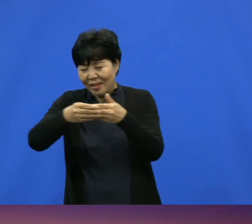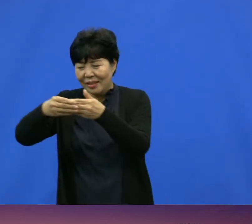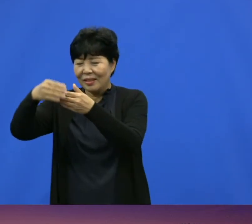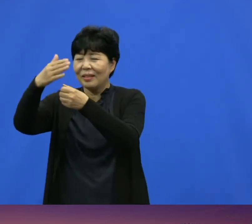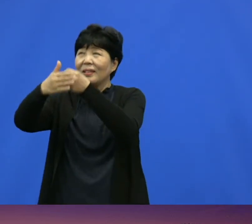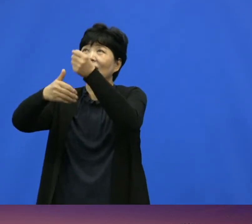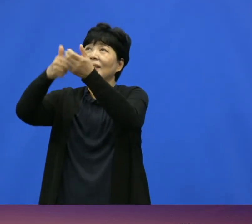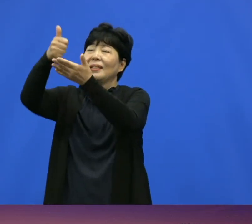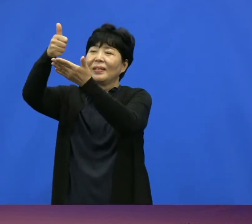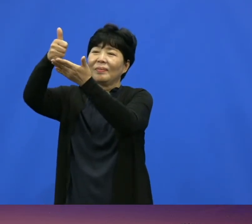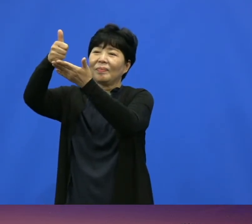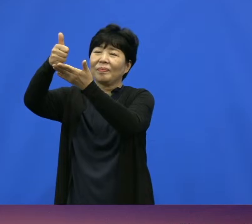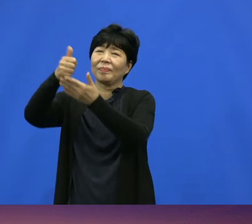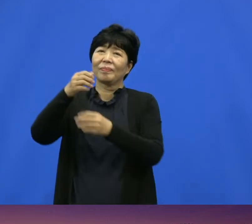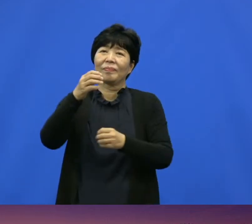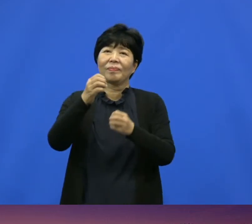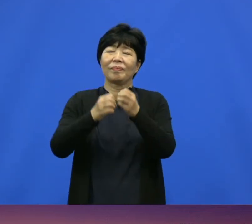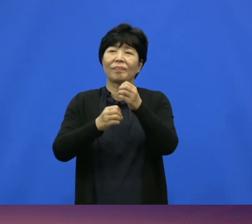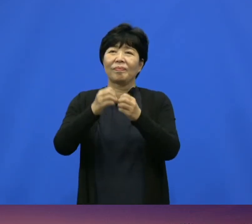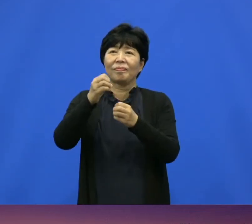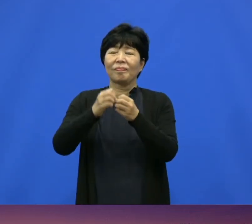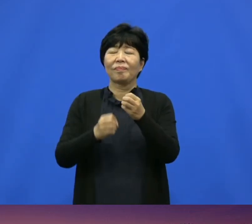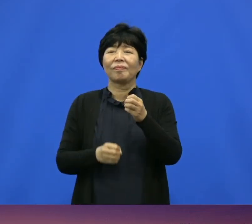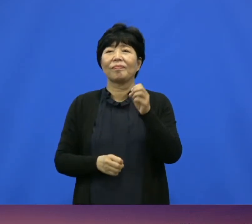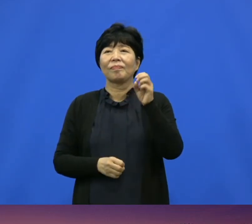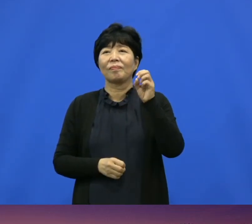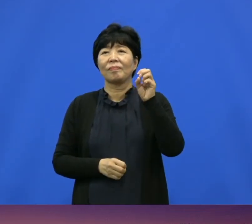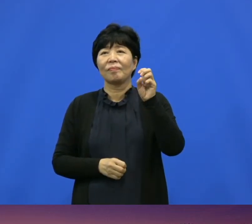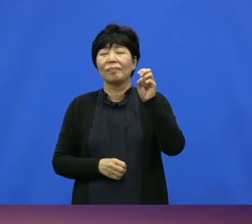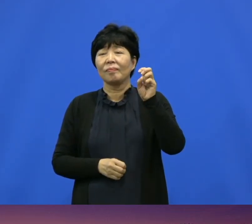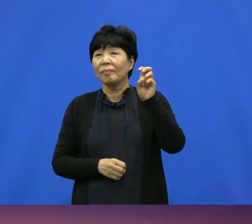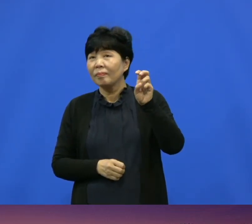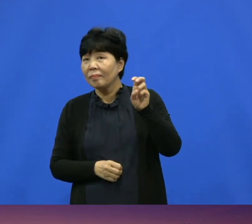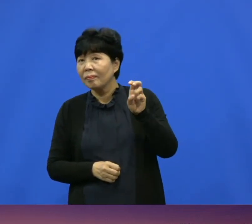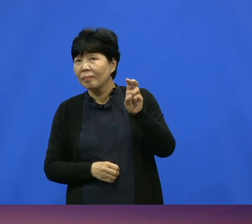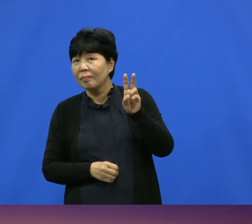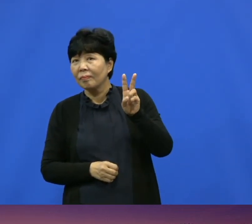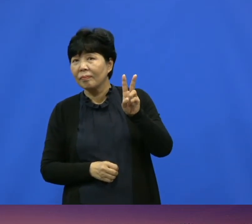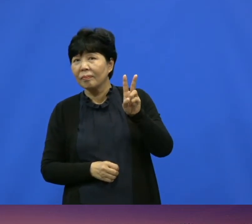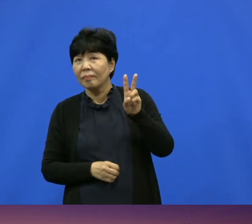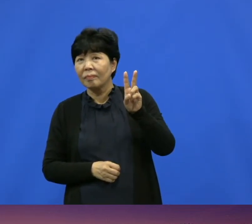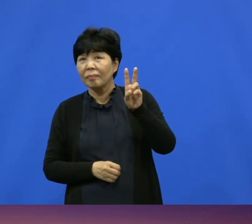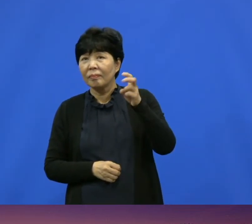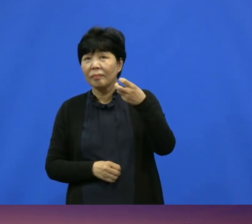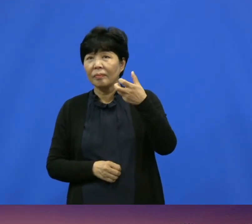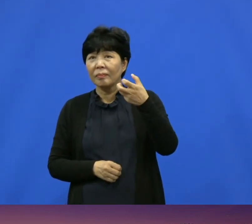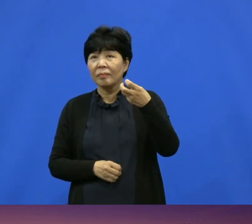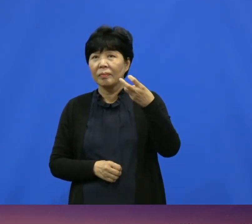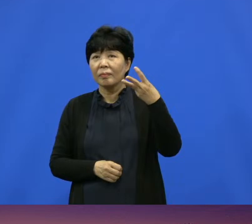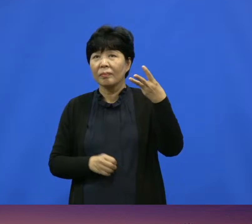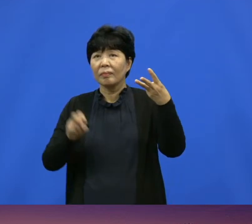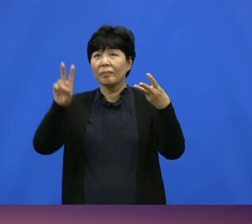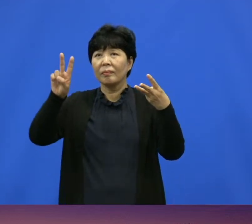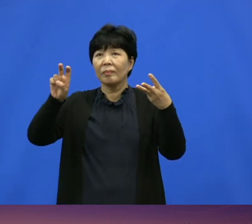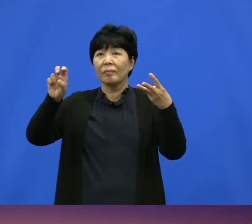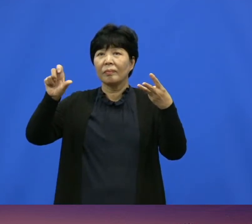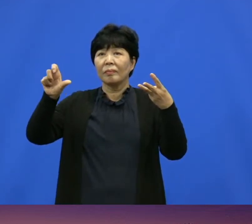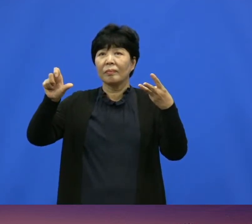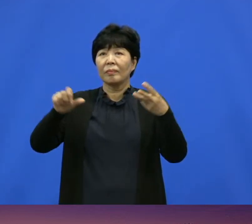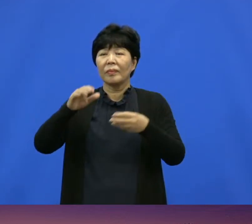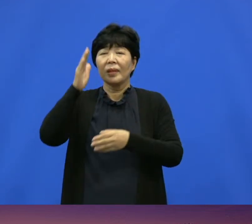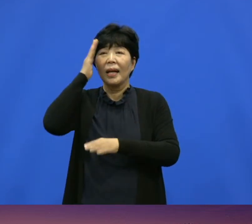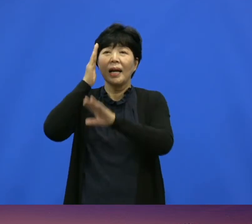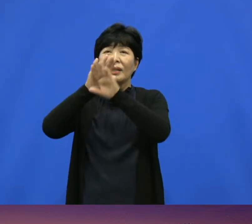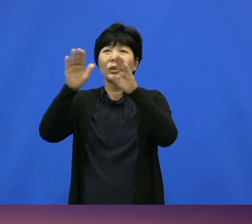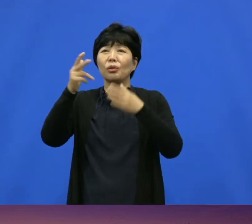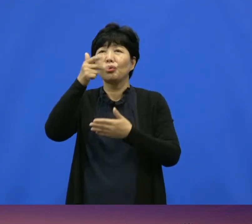그래서 오늘 시편이 오늘 2절 25절에 이런 말씀에서 하늘에서는 주 외에는 누가 내게 있으리요